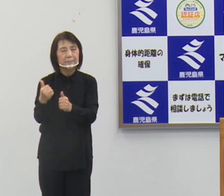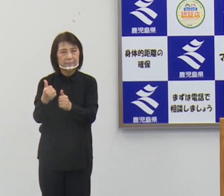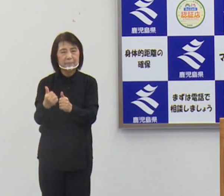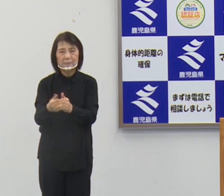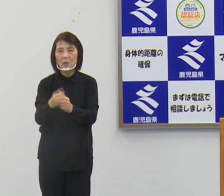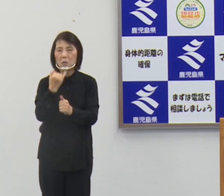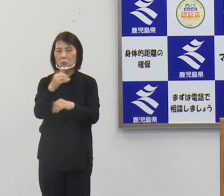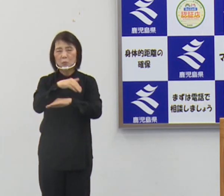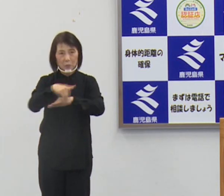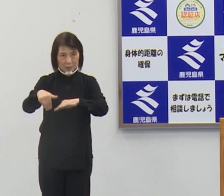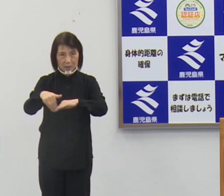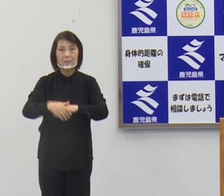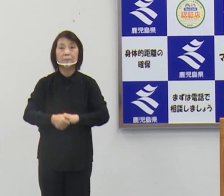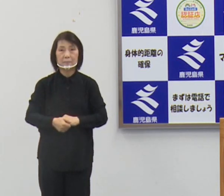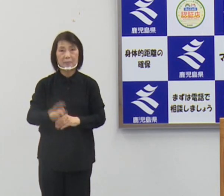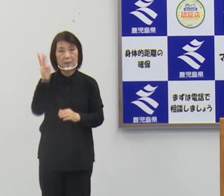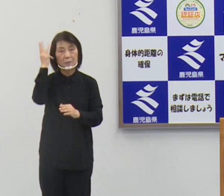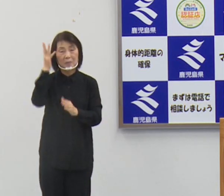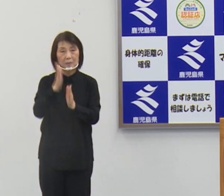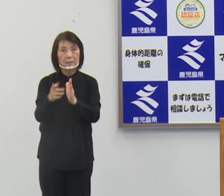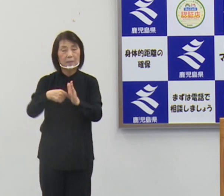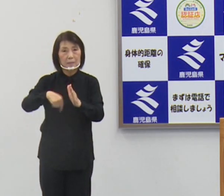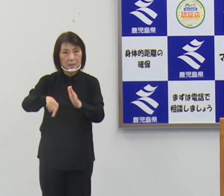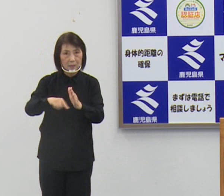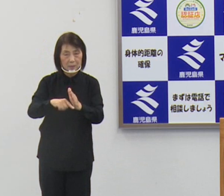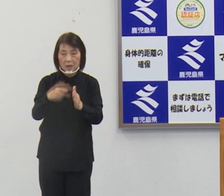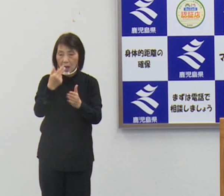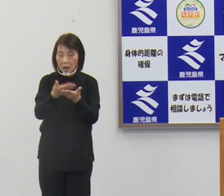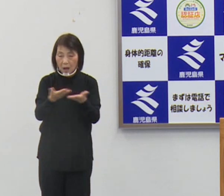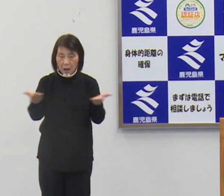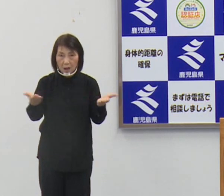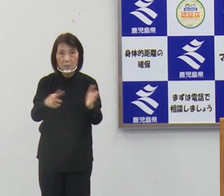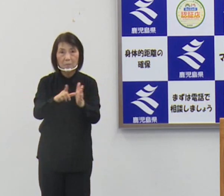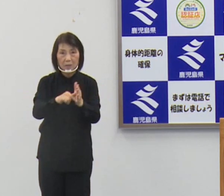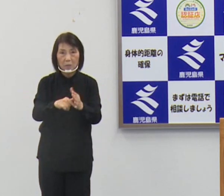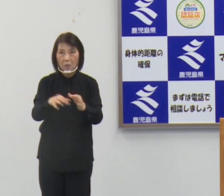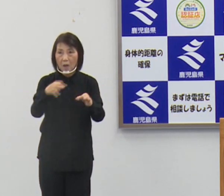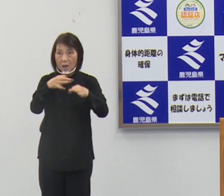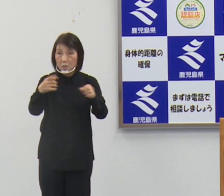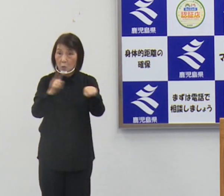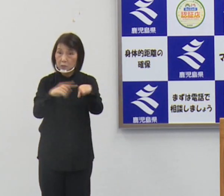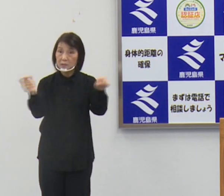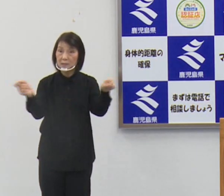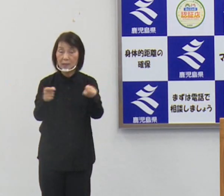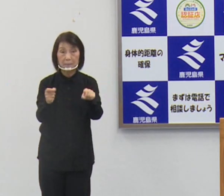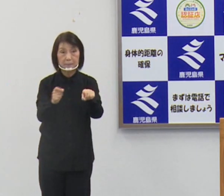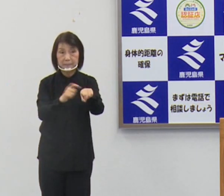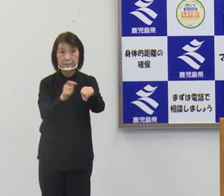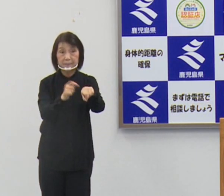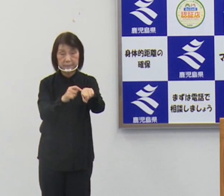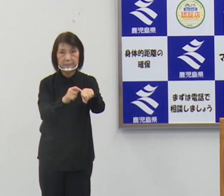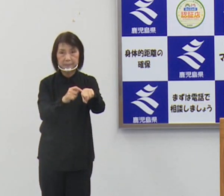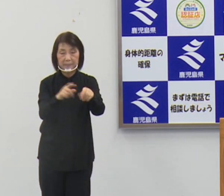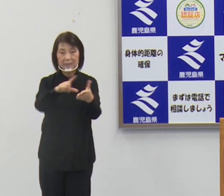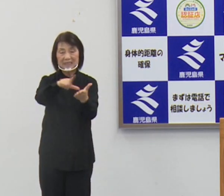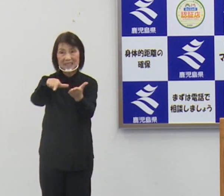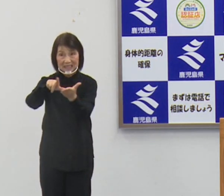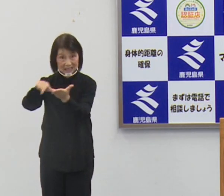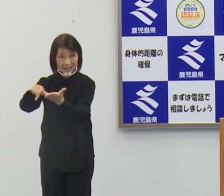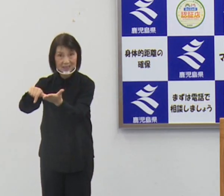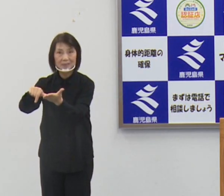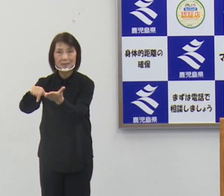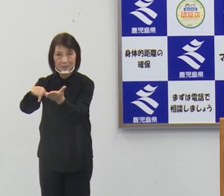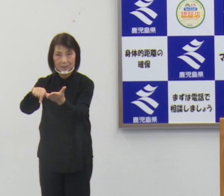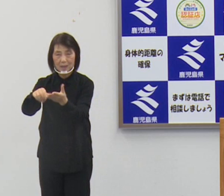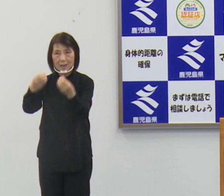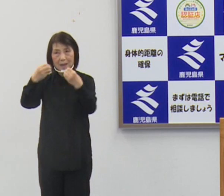また県内全域において要請しております飲食店等に対する営業時間短縮につきましては、地域によっては